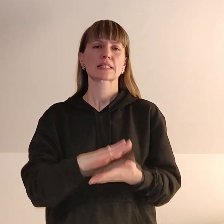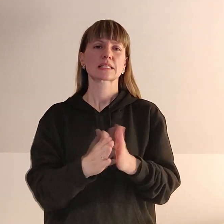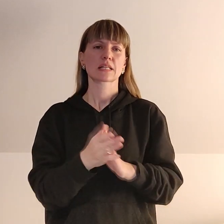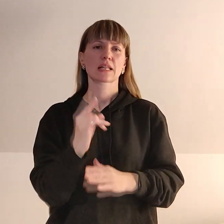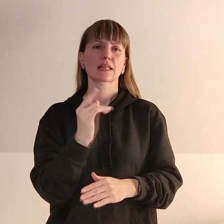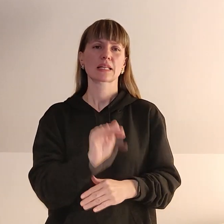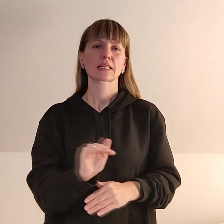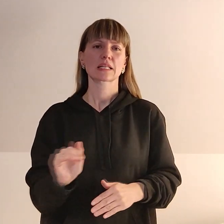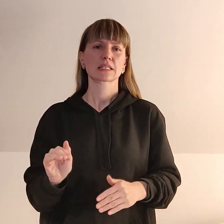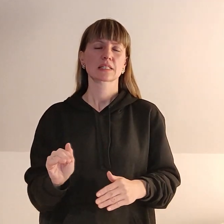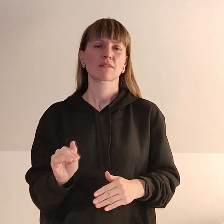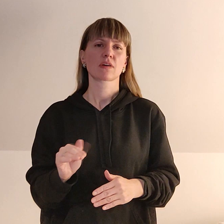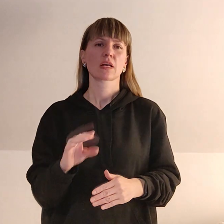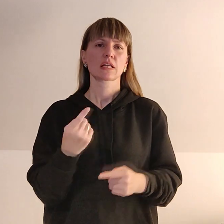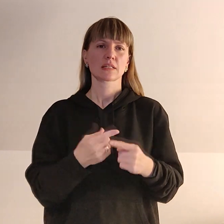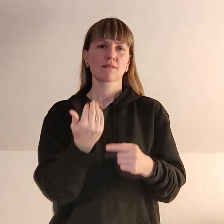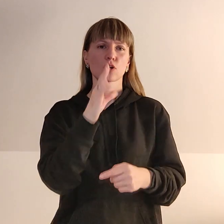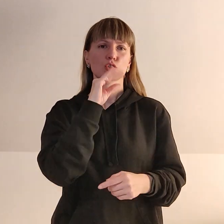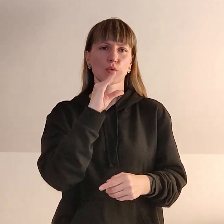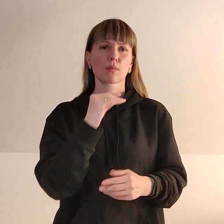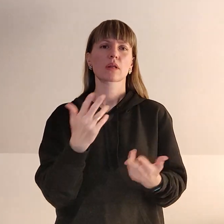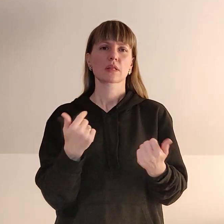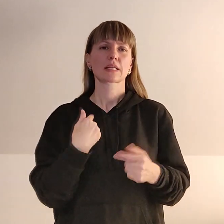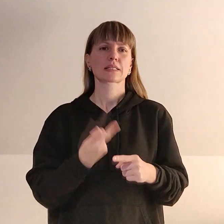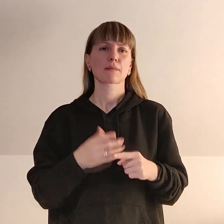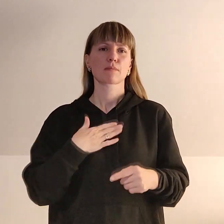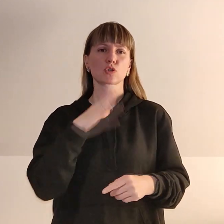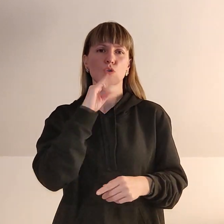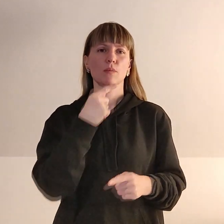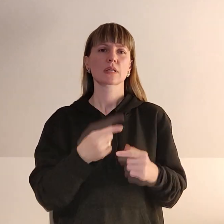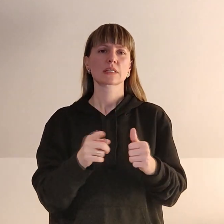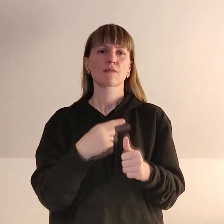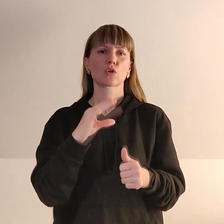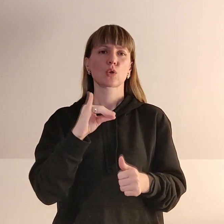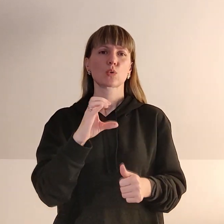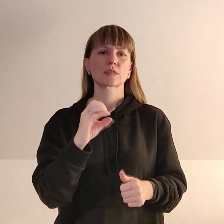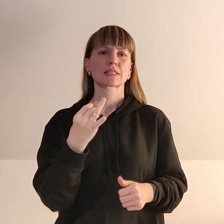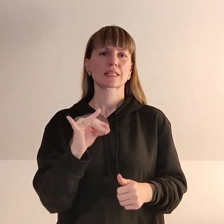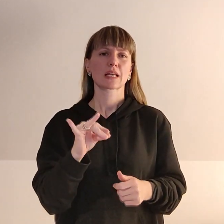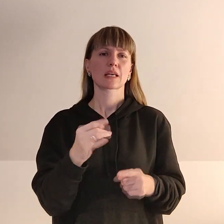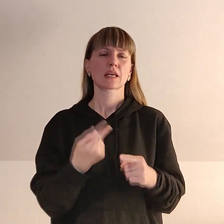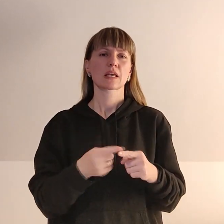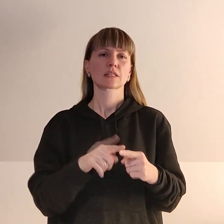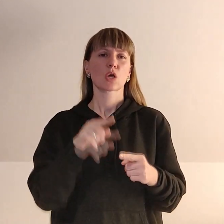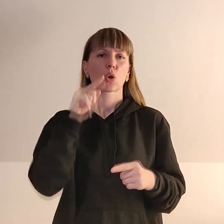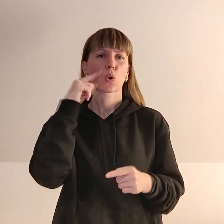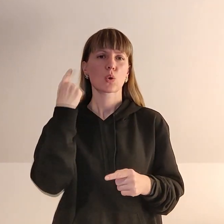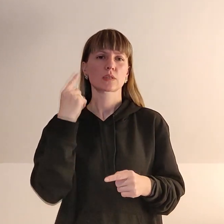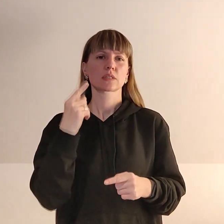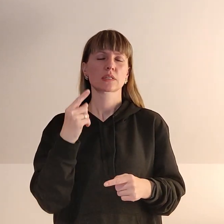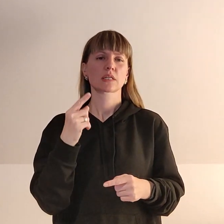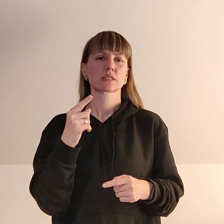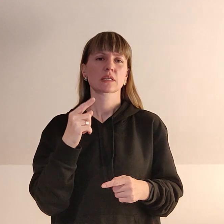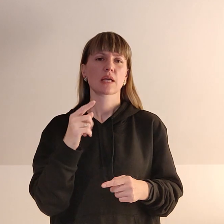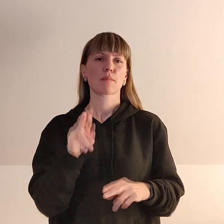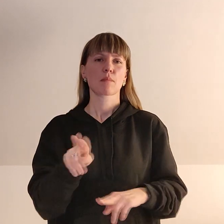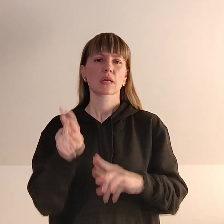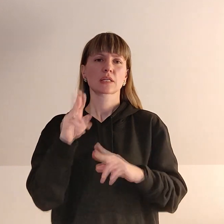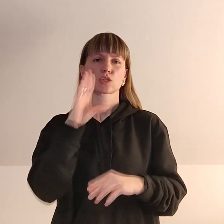дитинства. Це ваша собака? Так. Це мій собака, його звуть Юсей, це російський мисливський спанієль, який пройшов